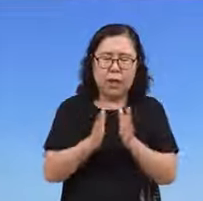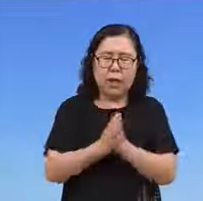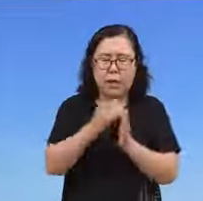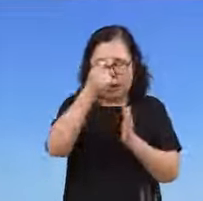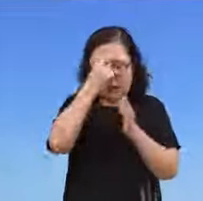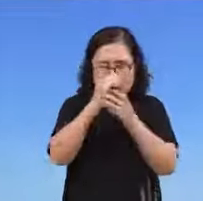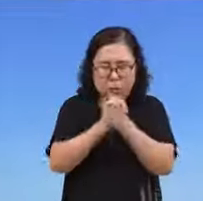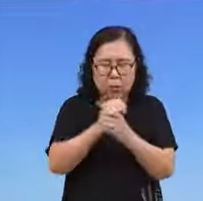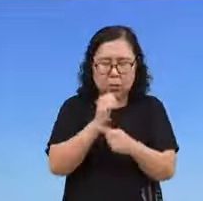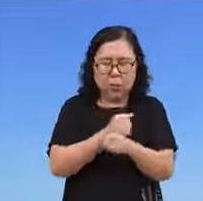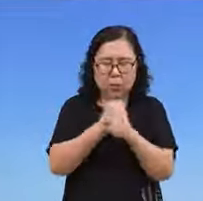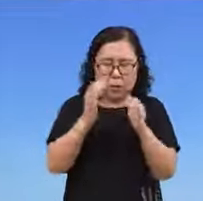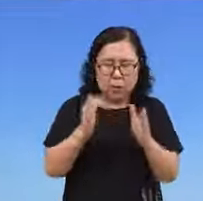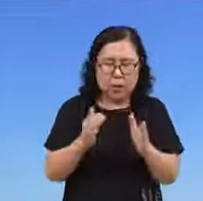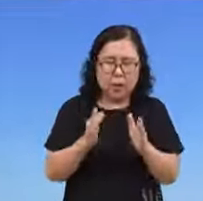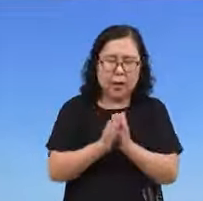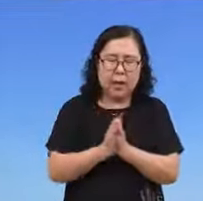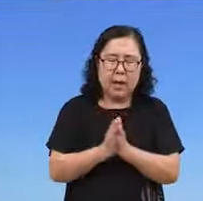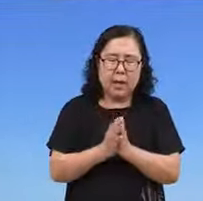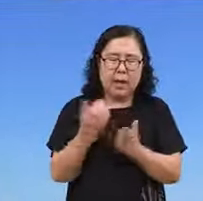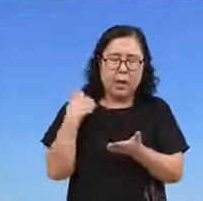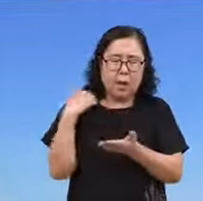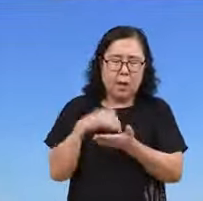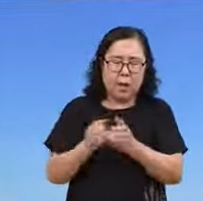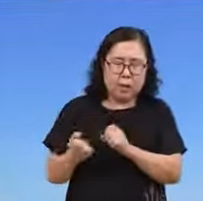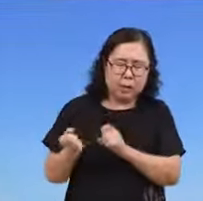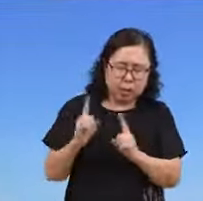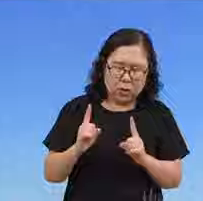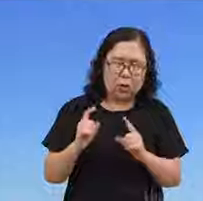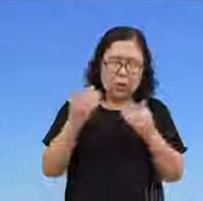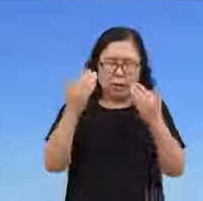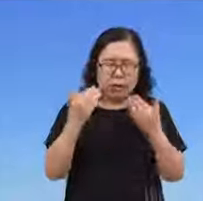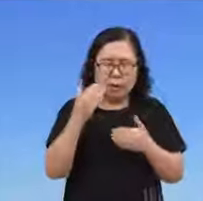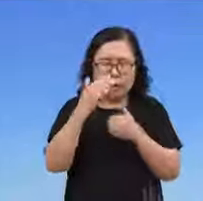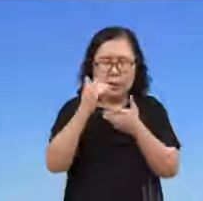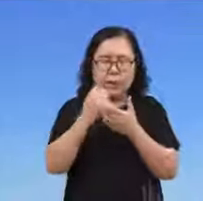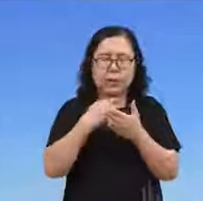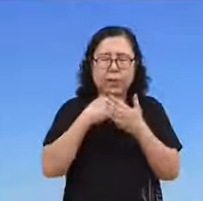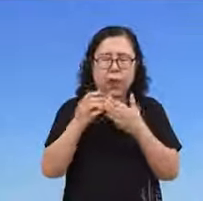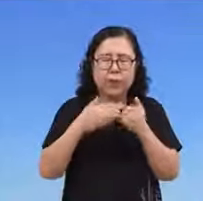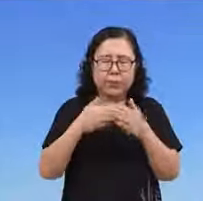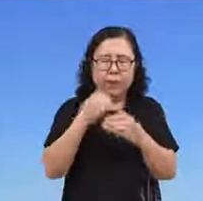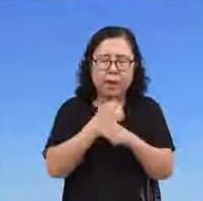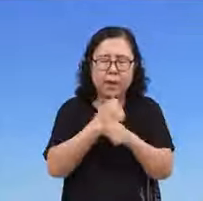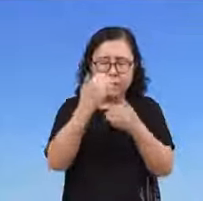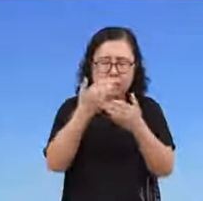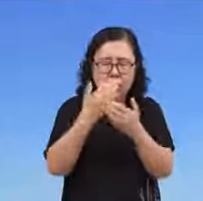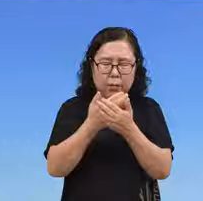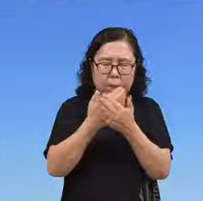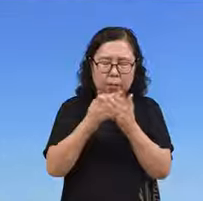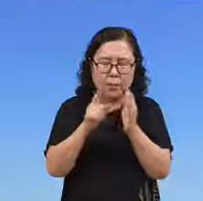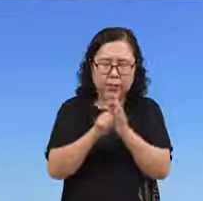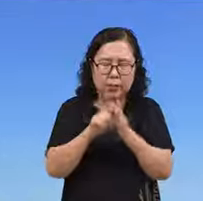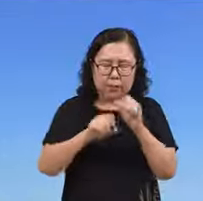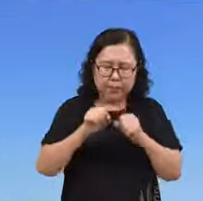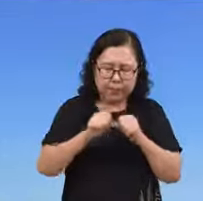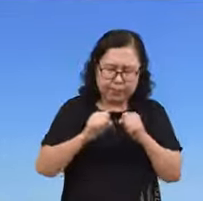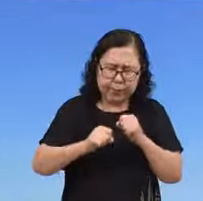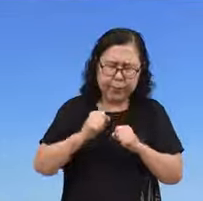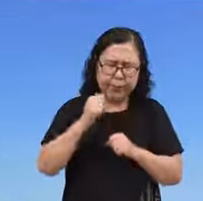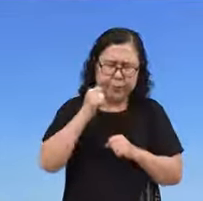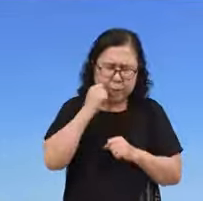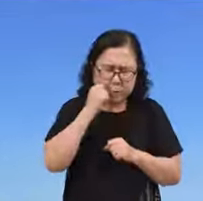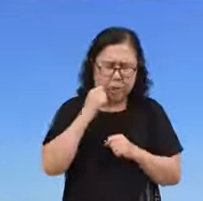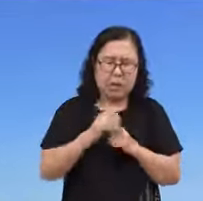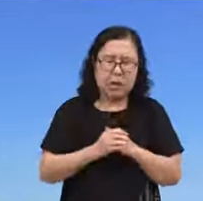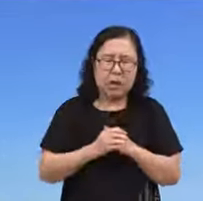기도하는 가운데 단번에 회복시켜 주시는 그 하나님을 그들이 경험하게 하여 주시옵소서. 믿음이 작동이